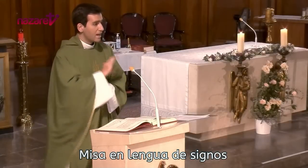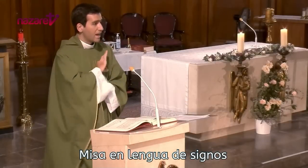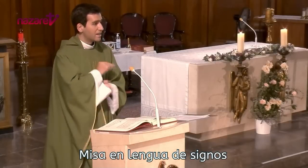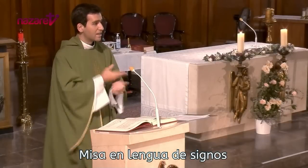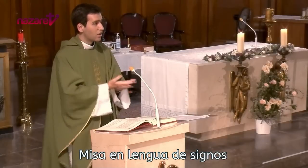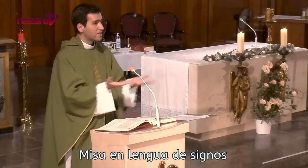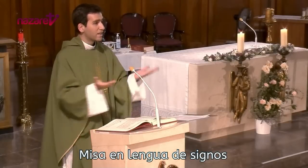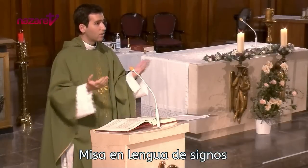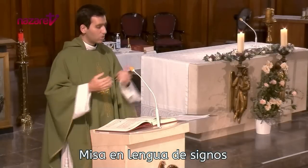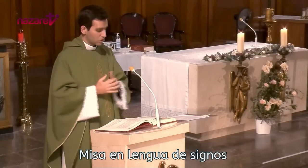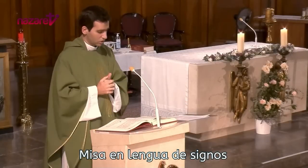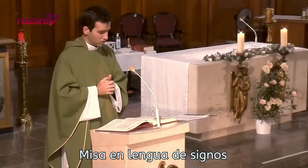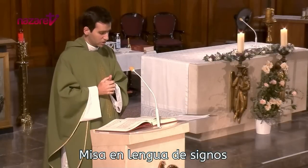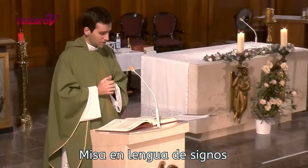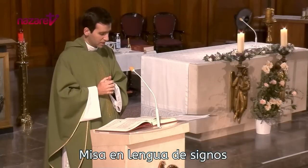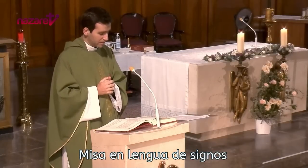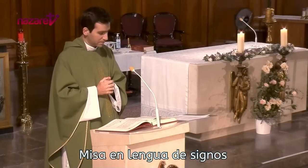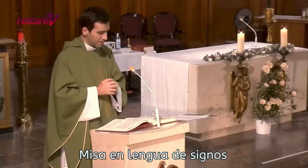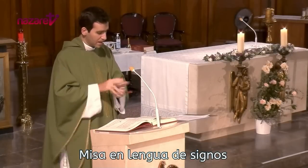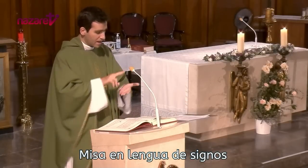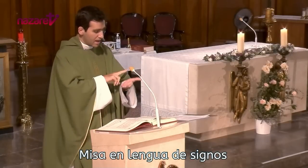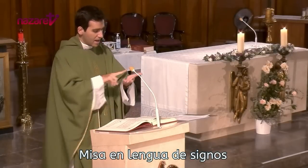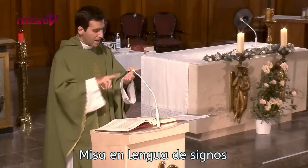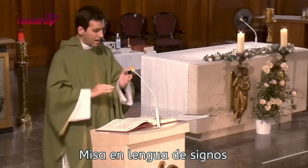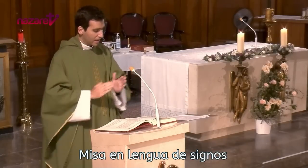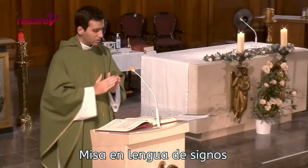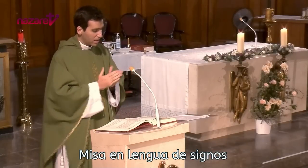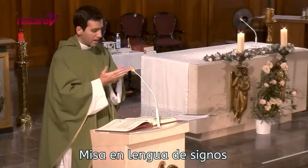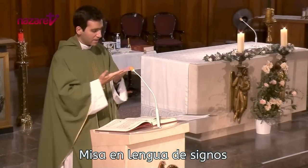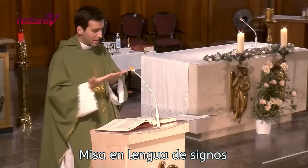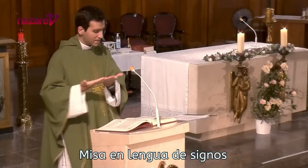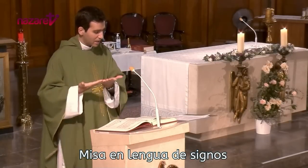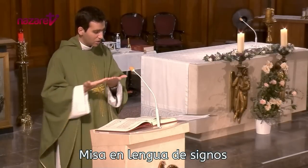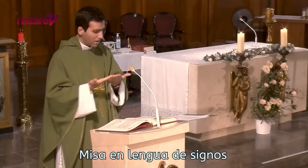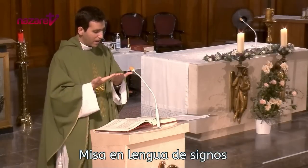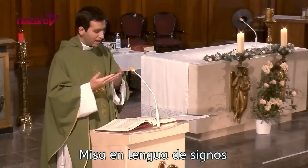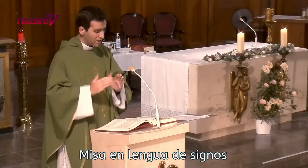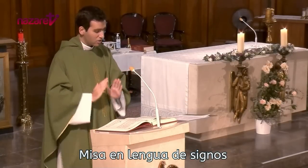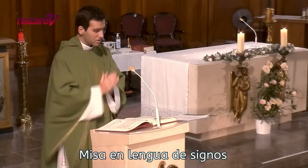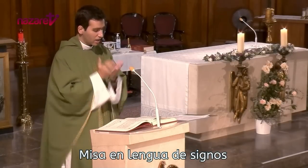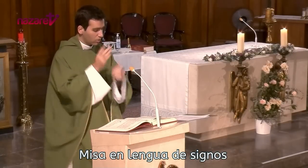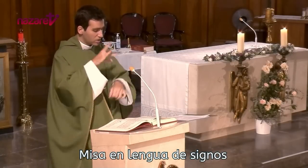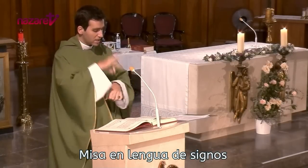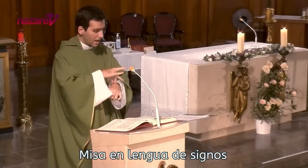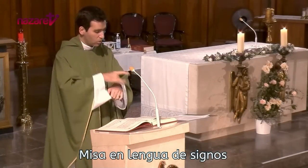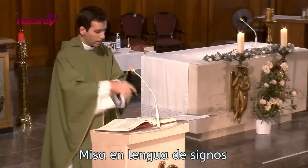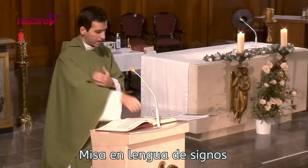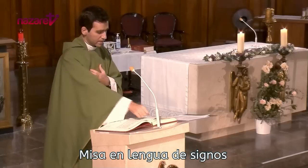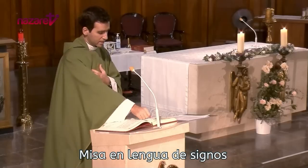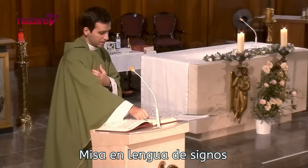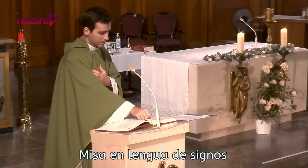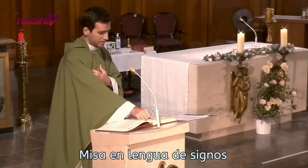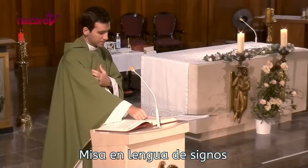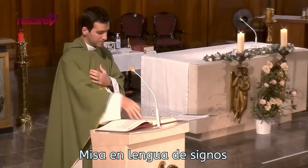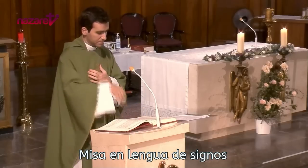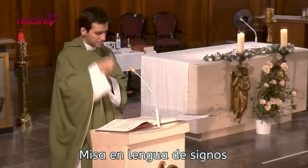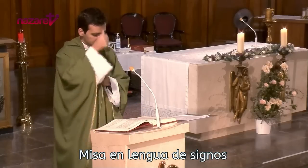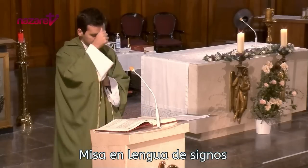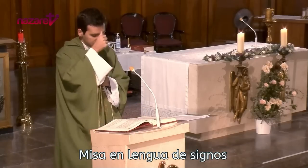El Señor esté con vosotros. Y con tu espíritu. Lectura del Santo Evangelio según San Lucas. Gloria a ti,